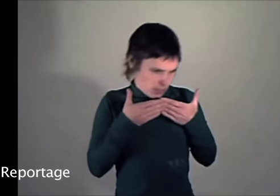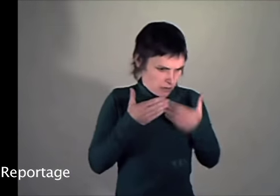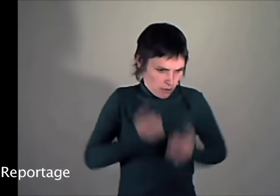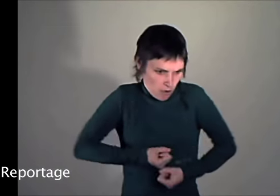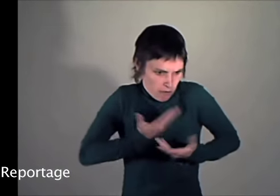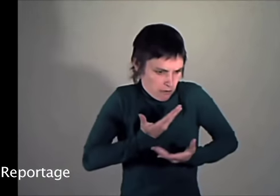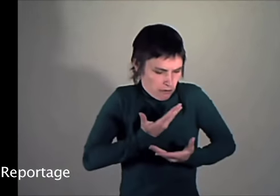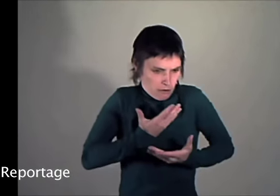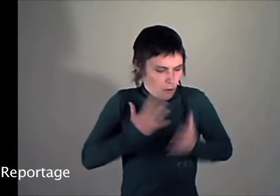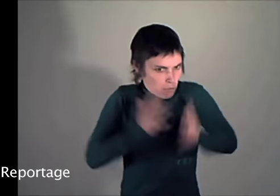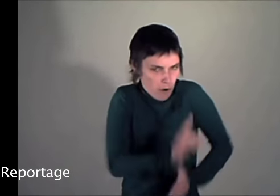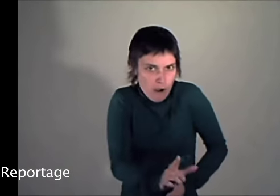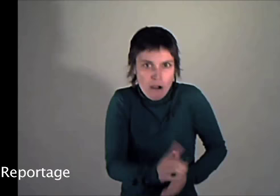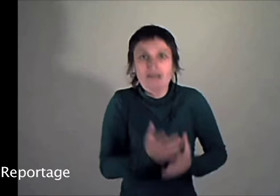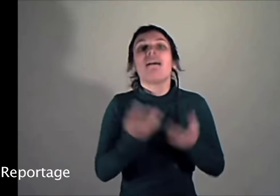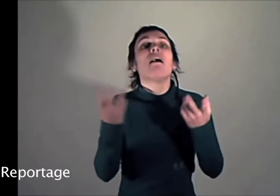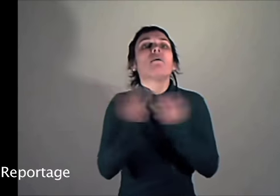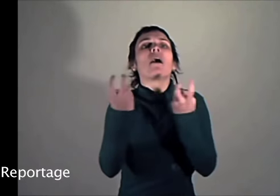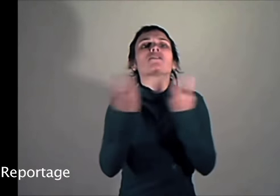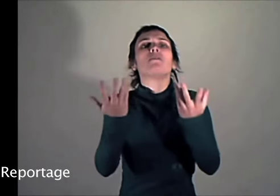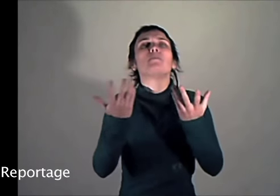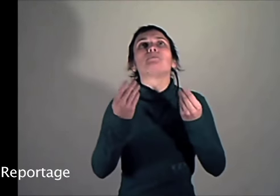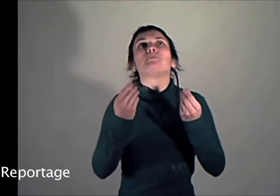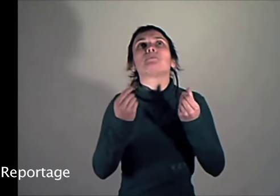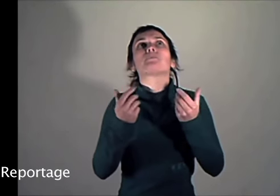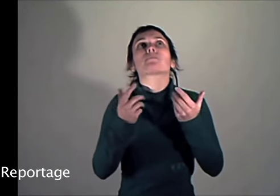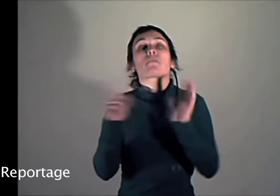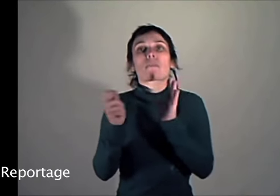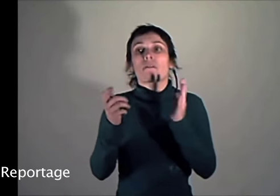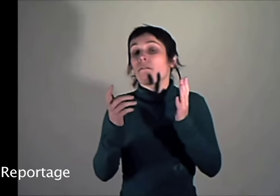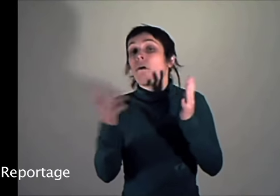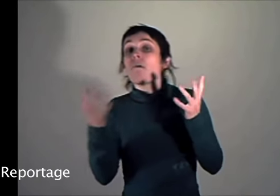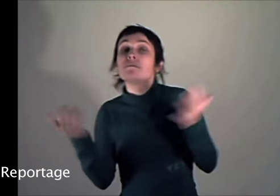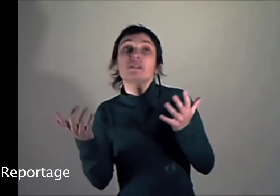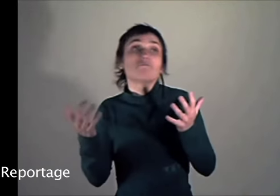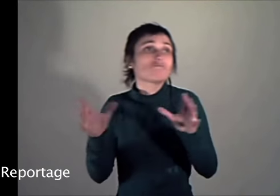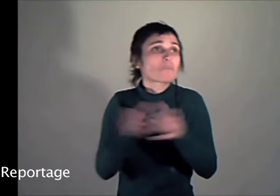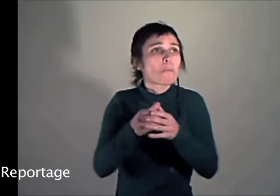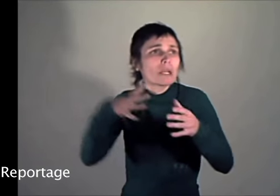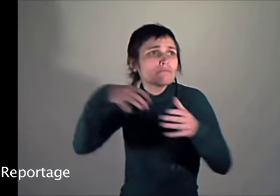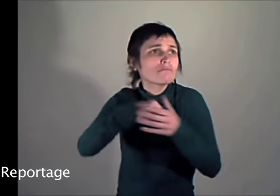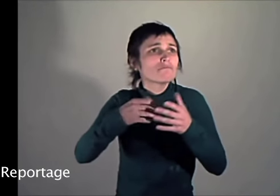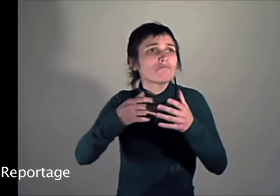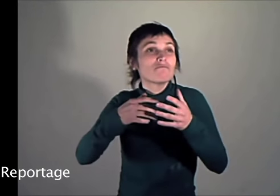la langue des signes, et aujourd'hui, je suis complètement différente. Avant, j'étais timide, réservée, renfermée.